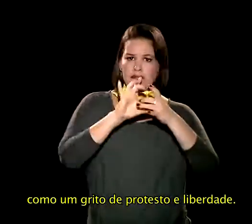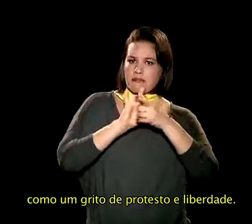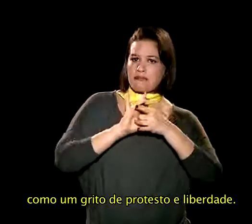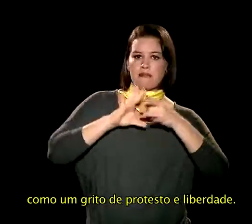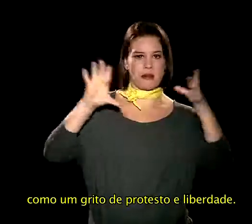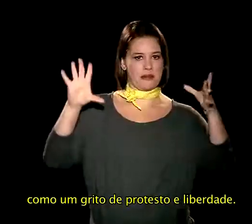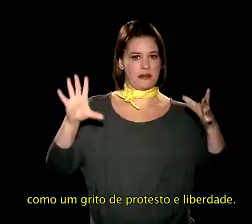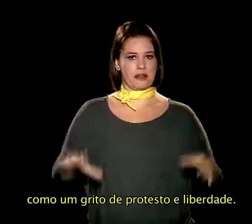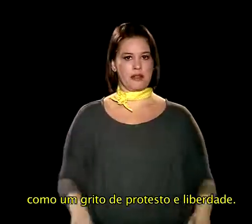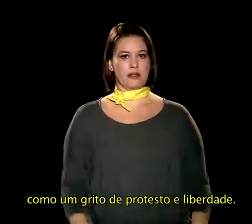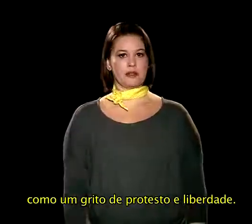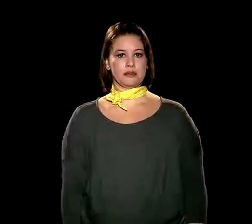e liberdade.